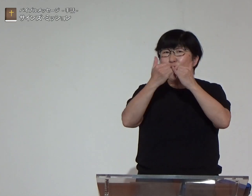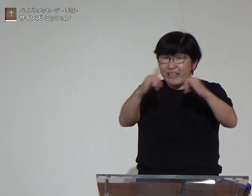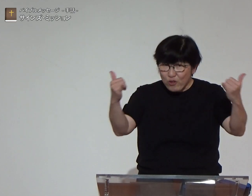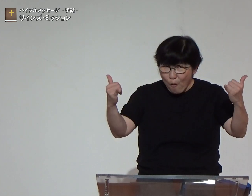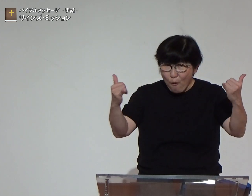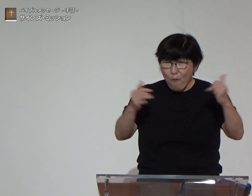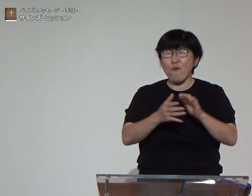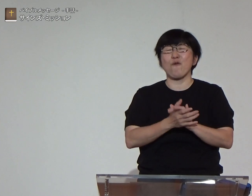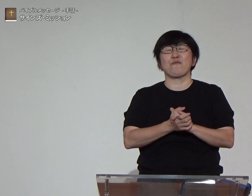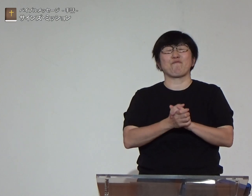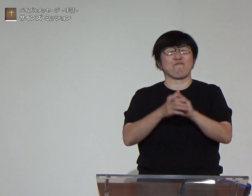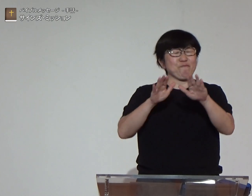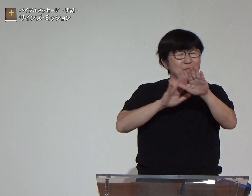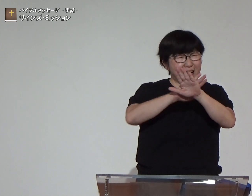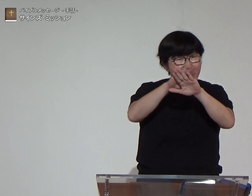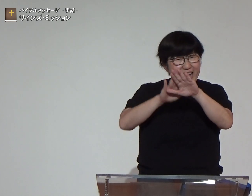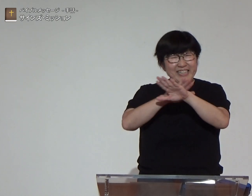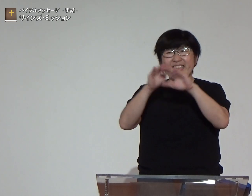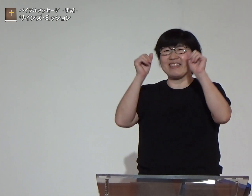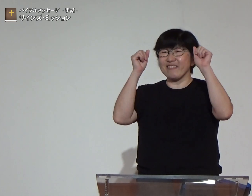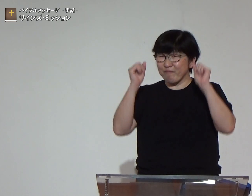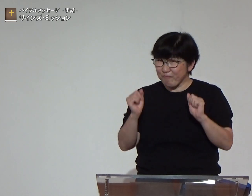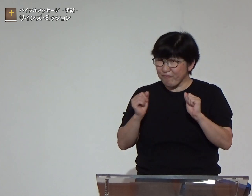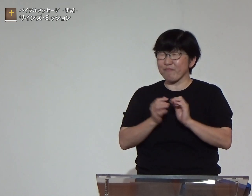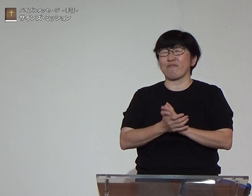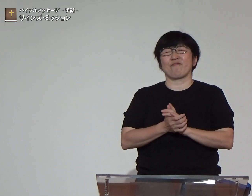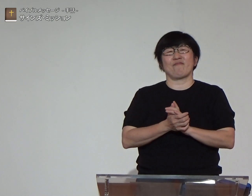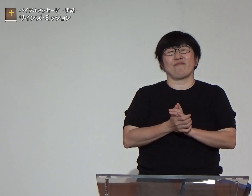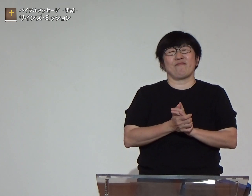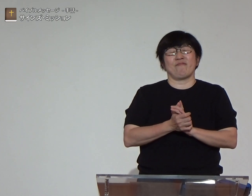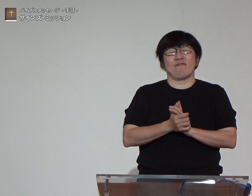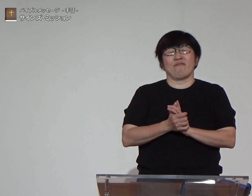すべての人を愛しておられます